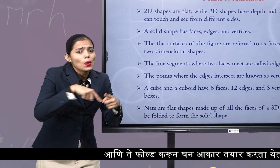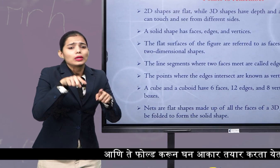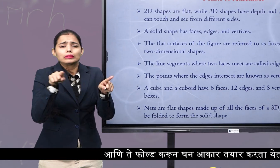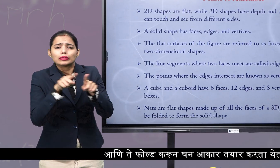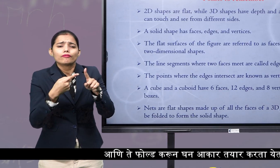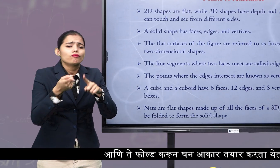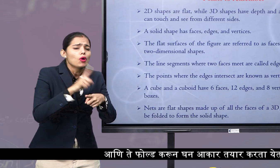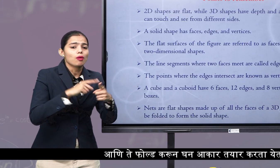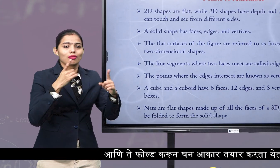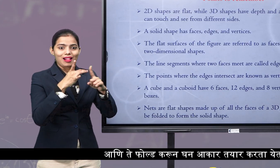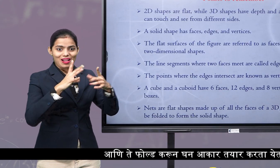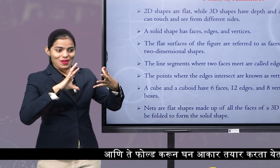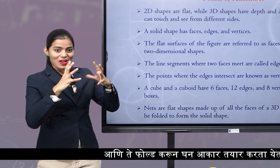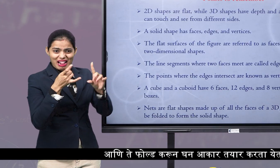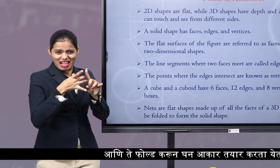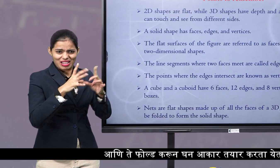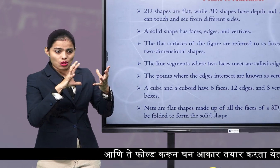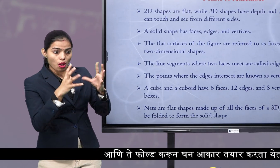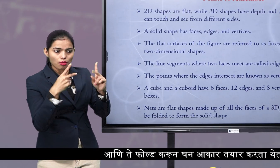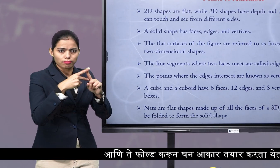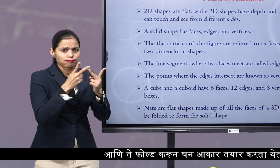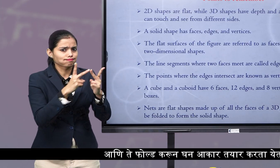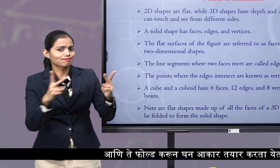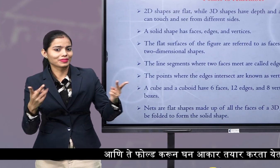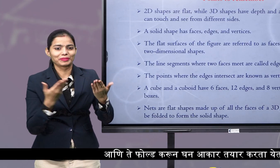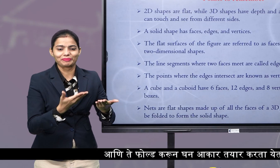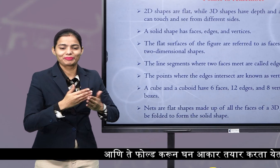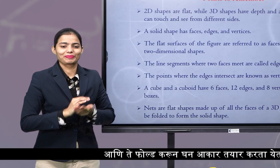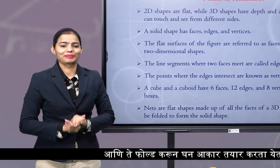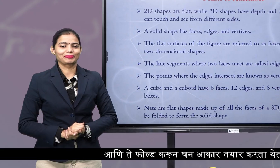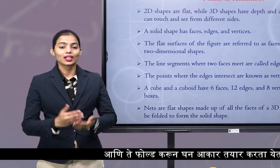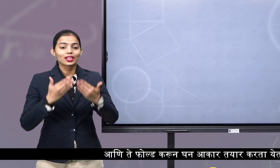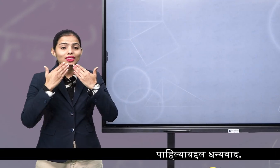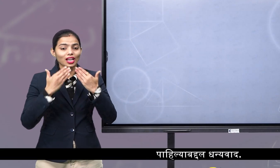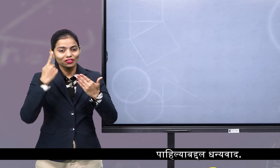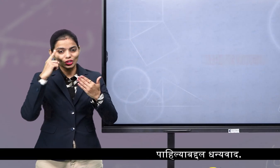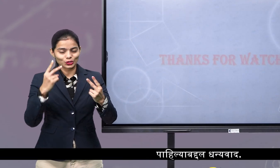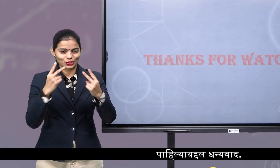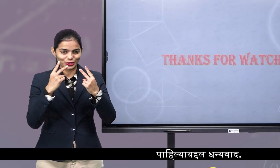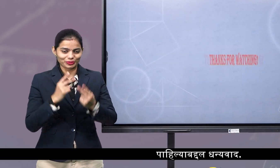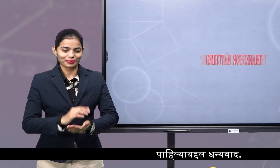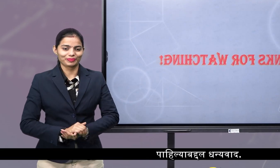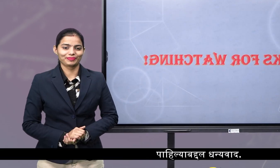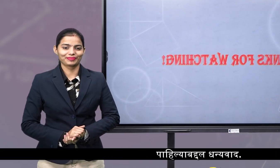फोल्ड करून घन आकार तयार करतात. पाहिल्याबद्दल धन्यवाद.